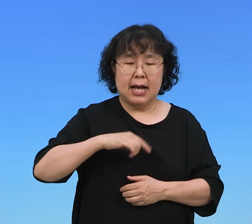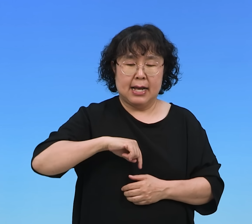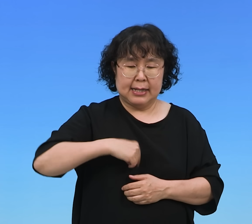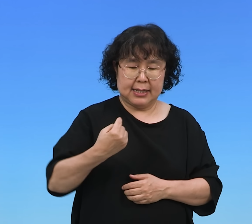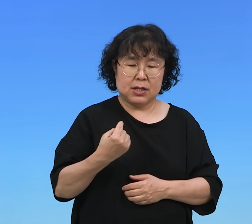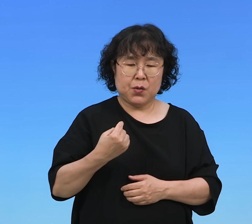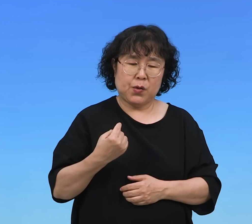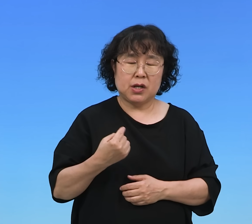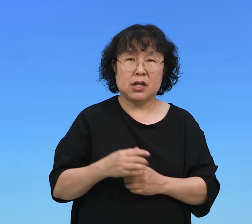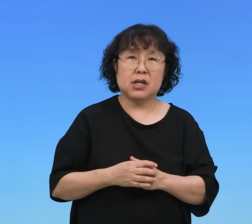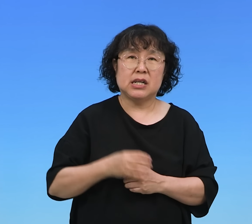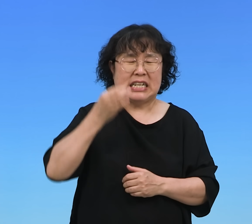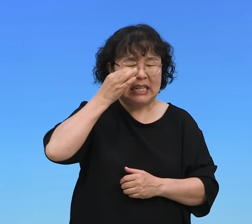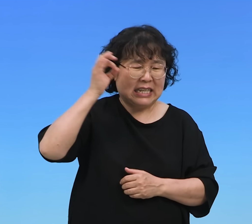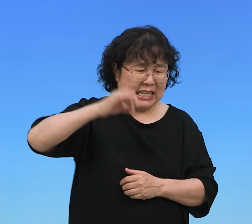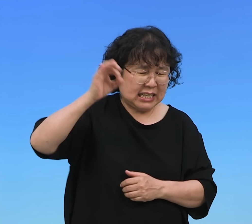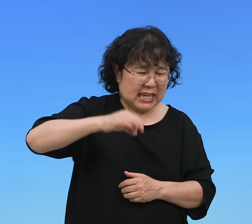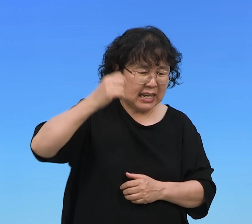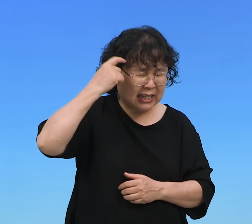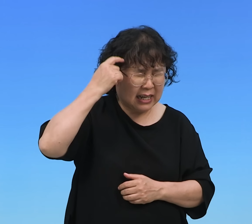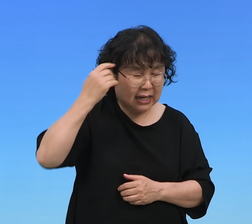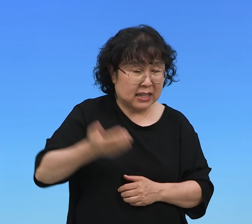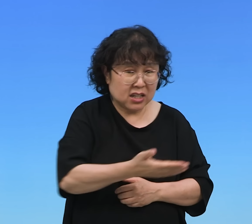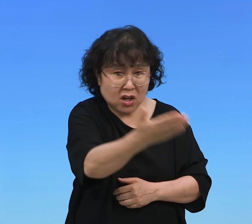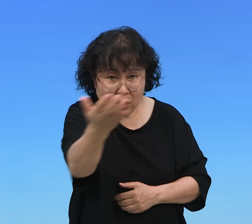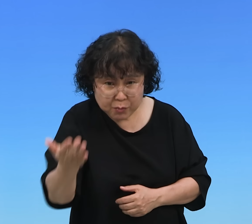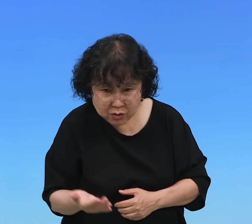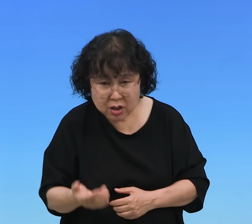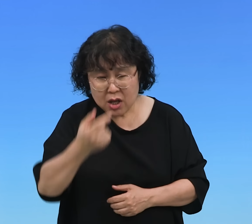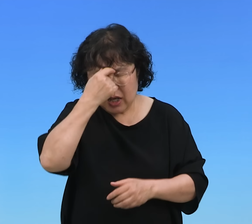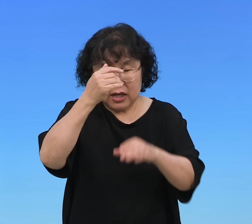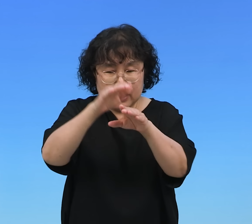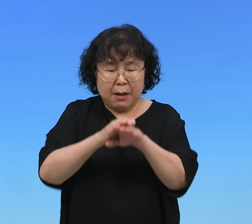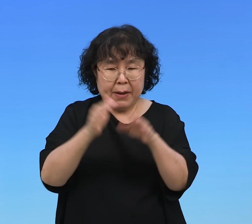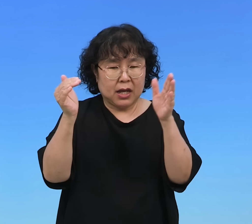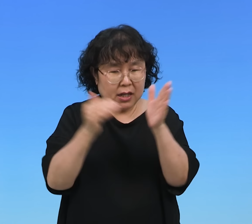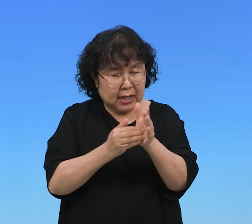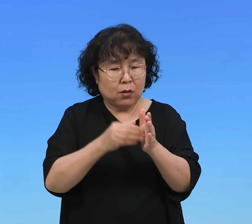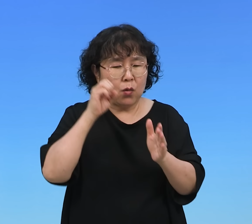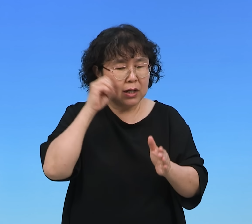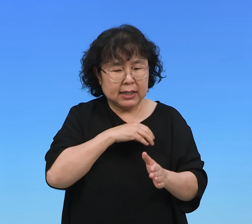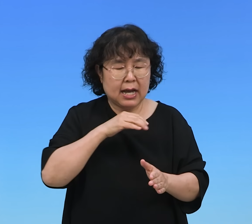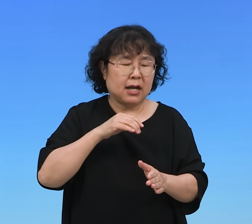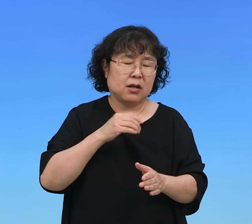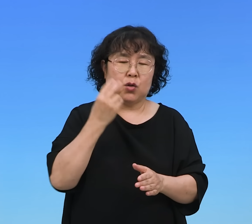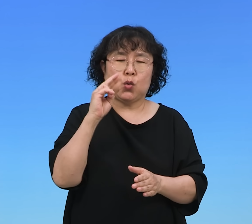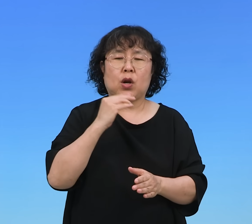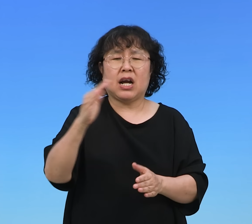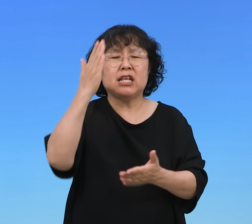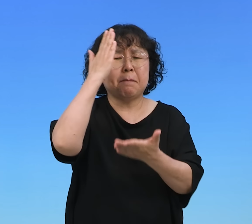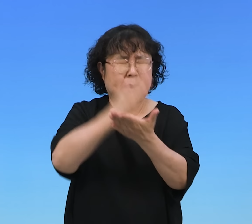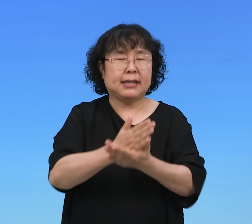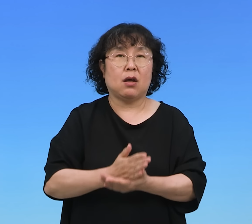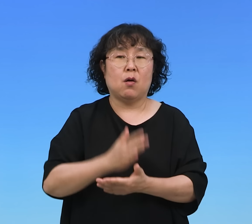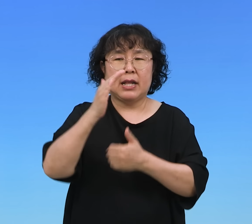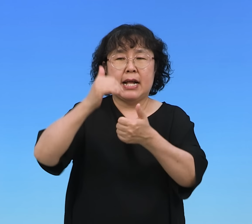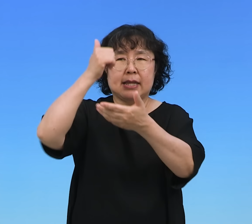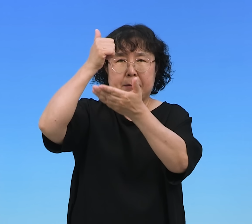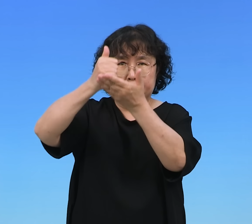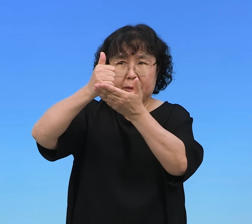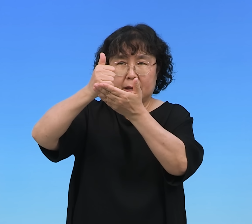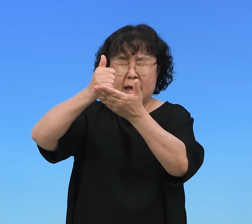스스로를 장기판의 졸로 인식하시는 분, 여러분 예배 마치고 그냥 나가시면 안 됩니다. 확다붙고 가셔야